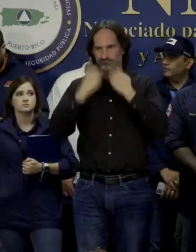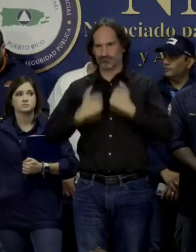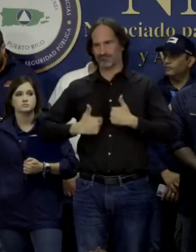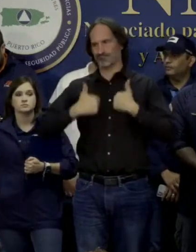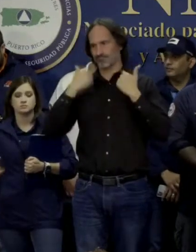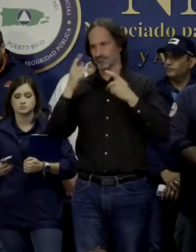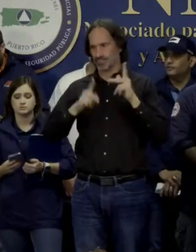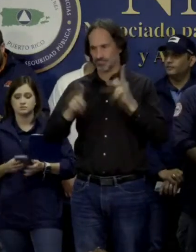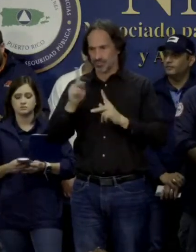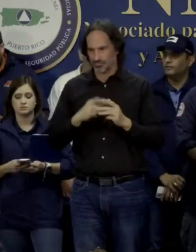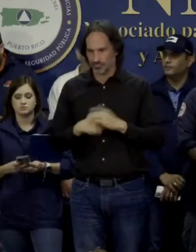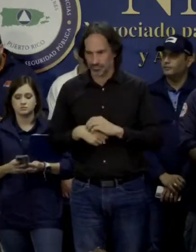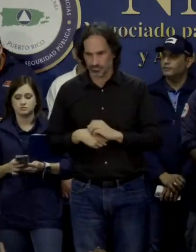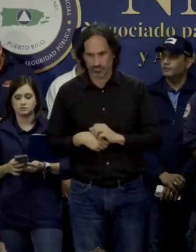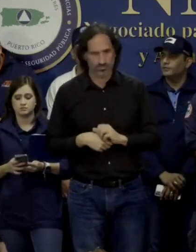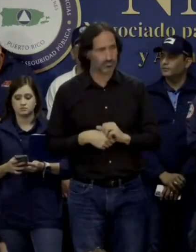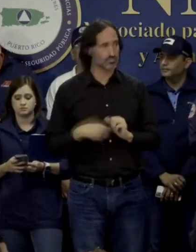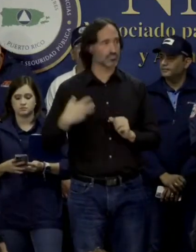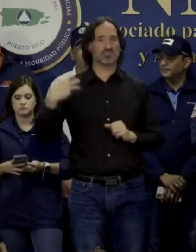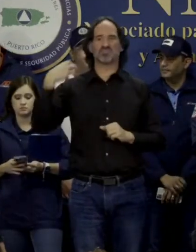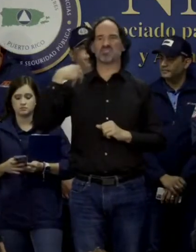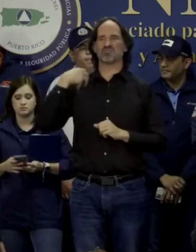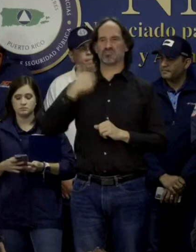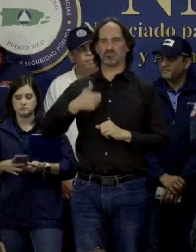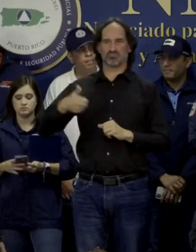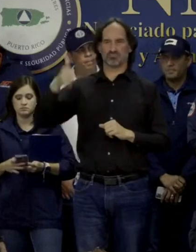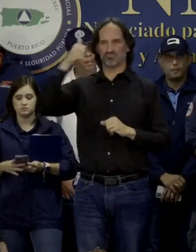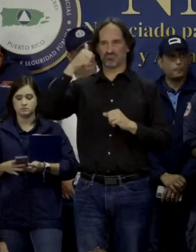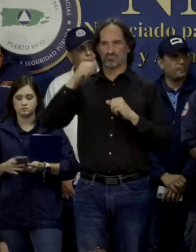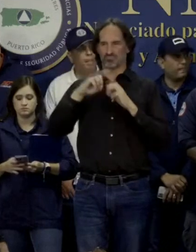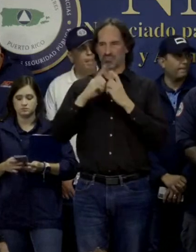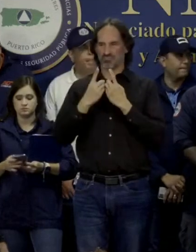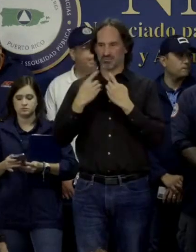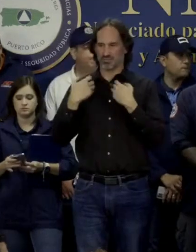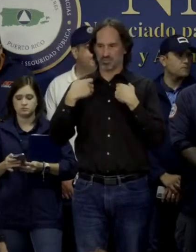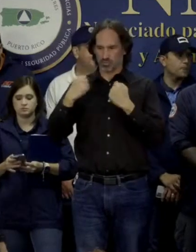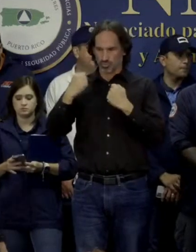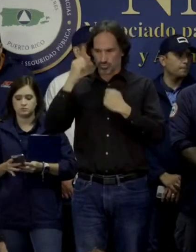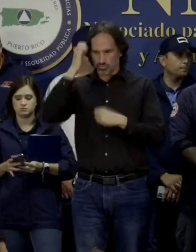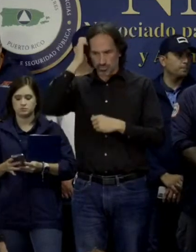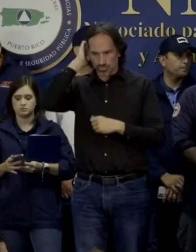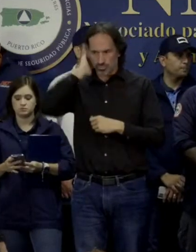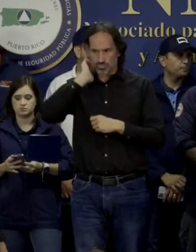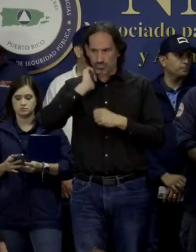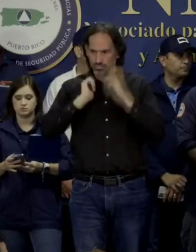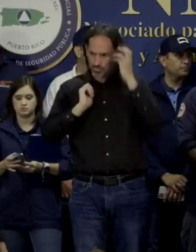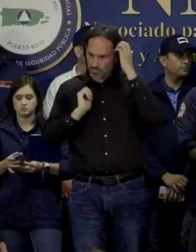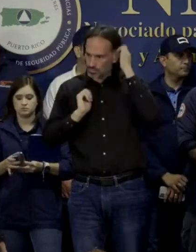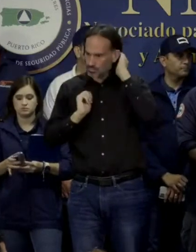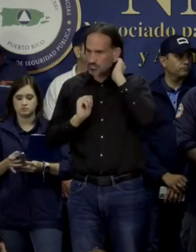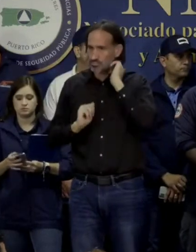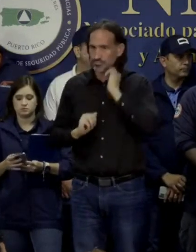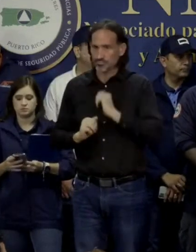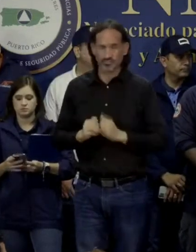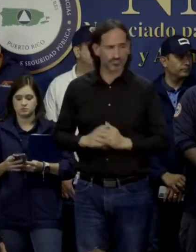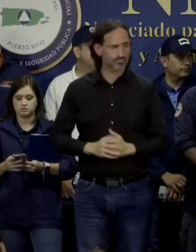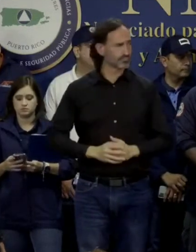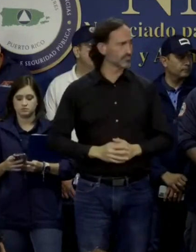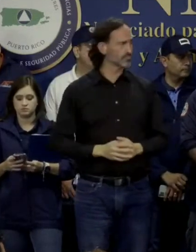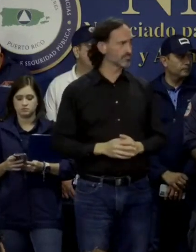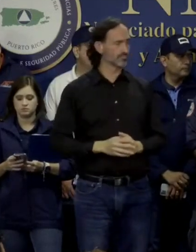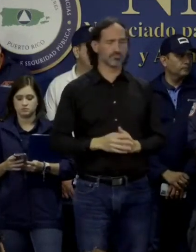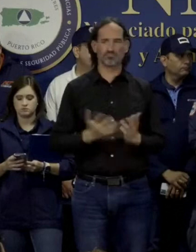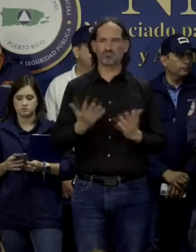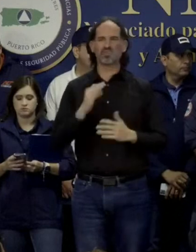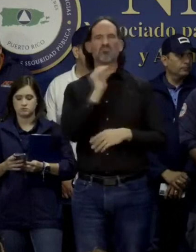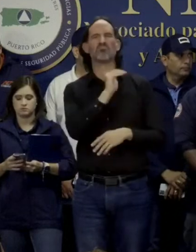está aquí, entiendo, el servicio de helicóptero, ¿quién lo provee, secretario? Cuando